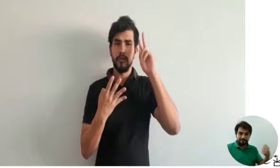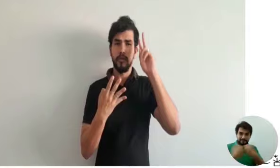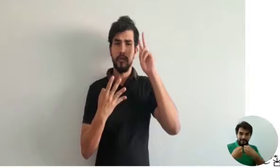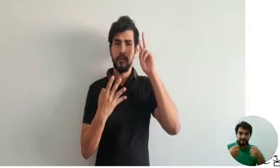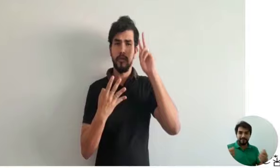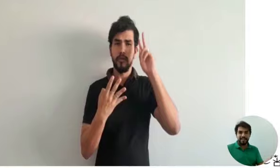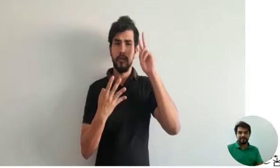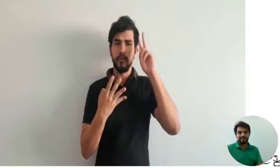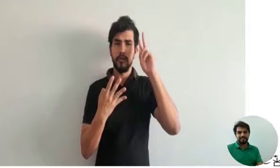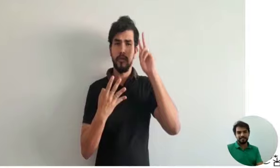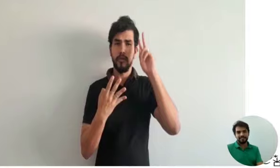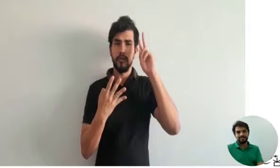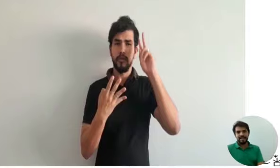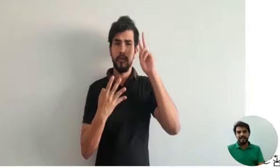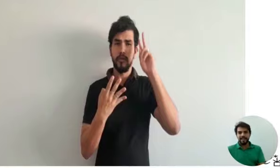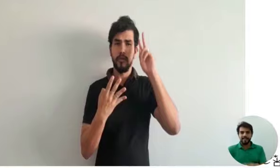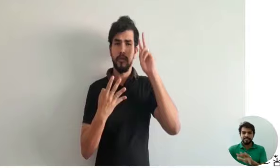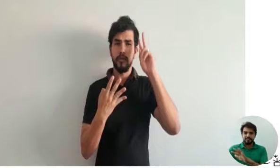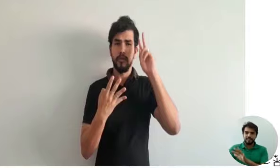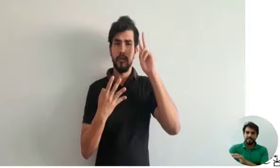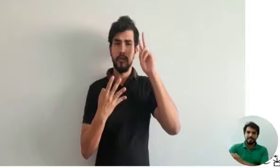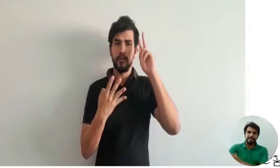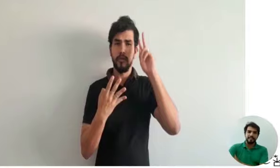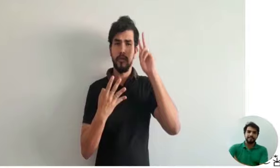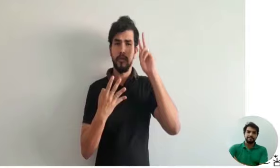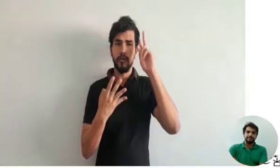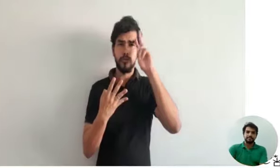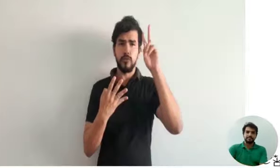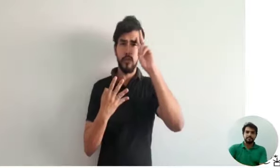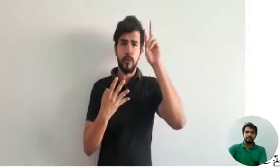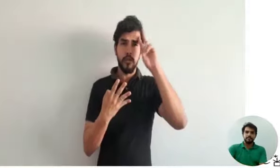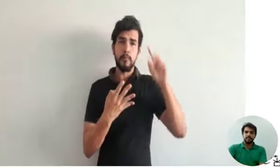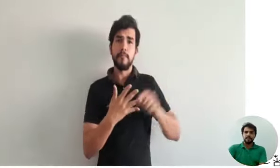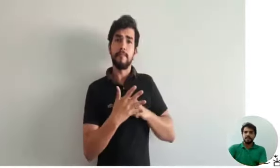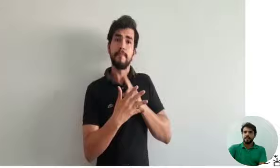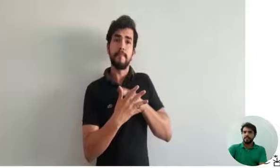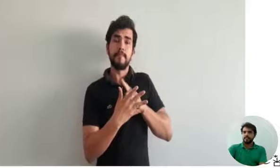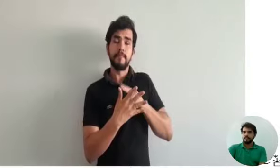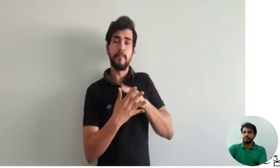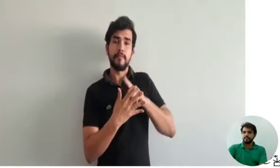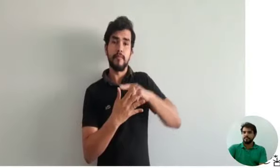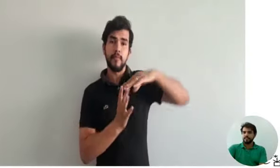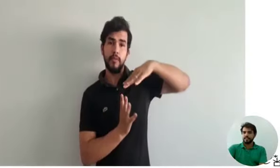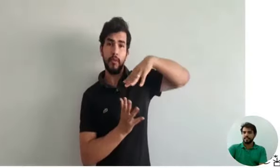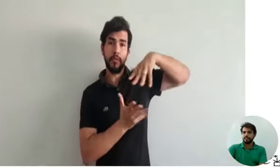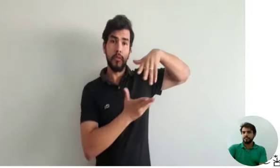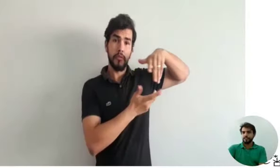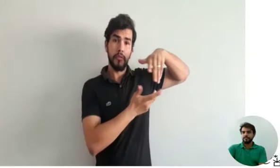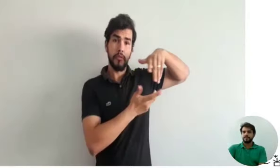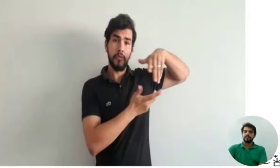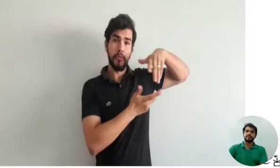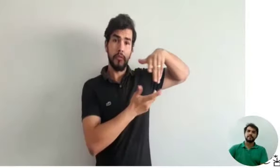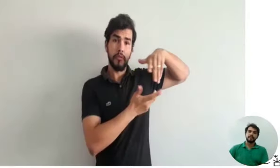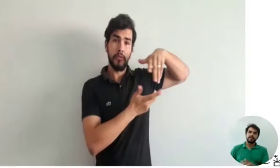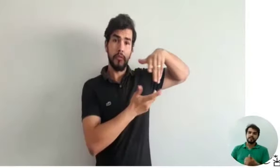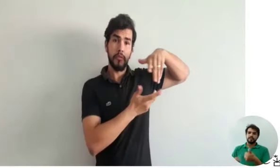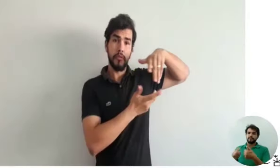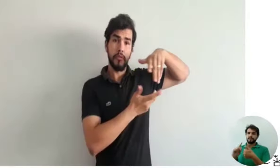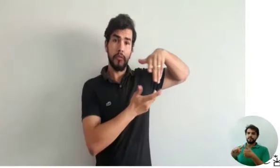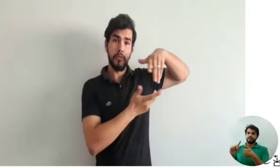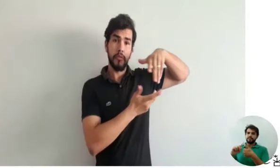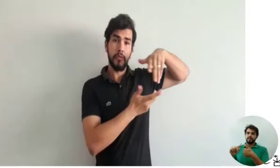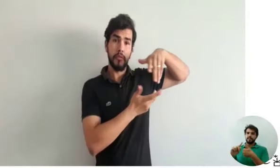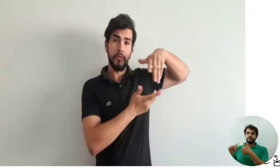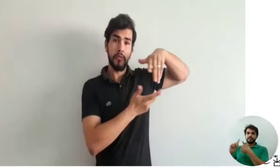como não bate o sentido? Aí a gente consegue entender. E a quinta, ou seja, é geografia.